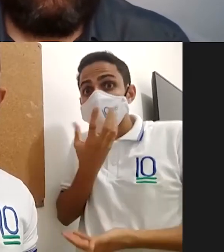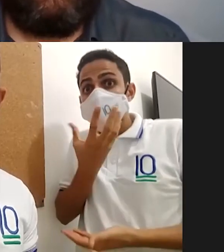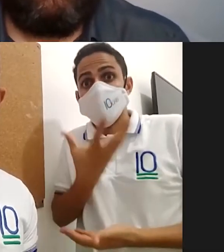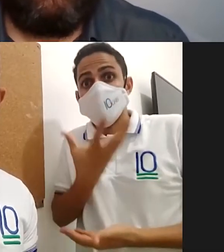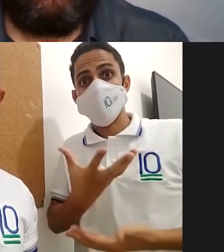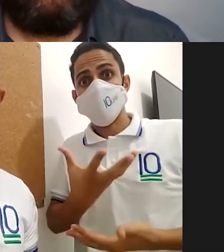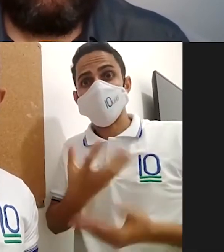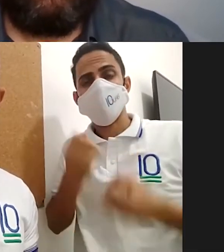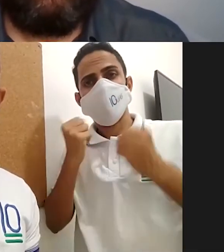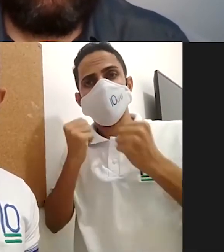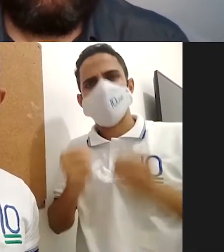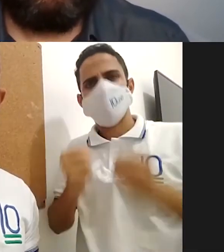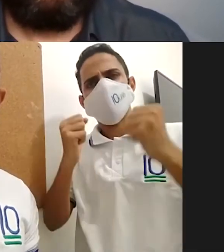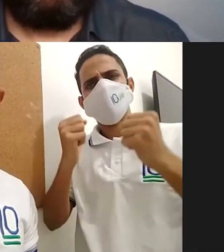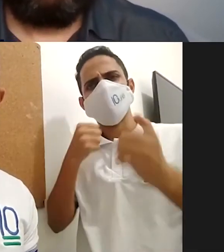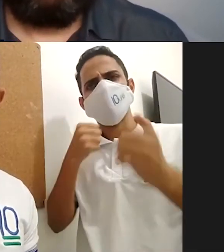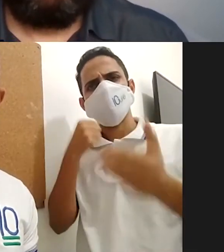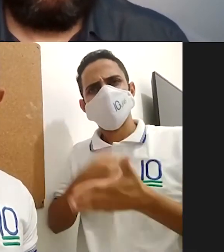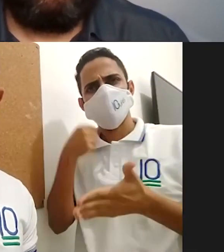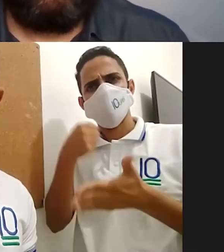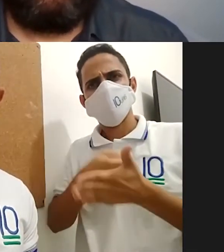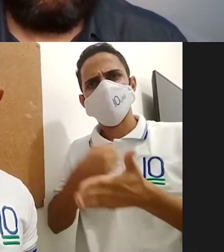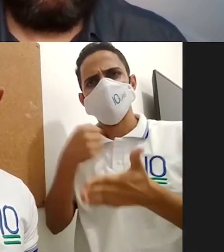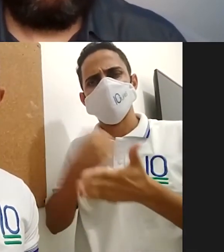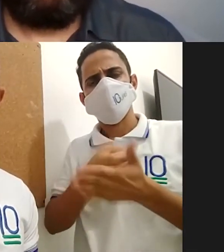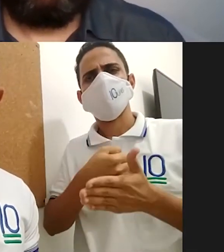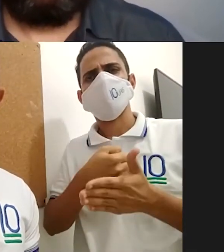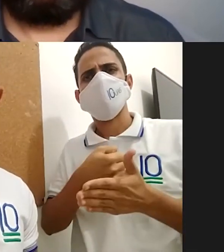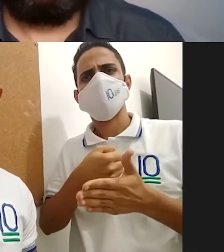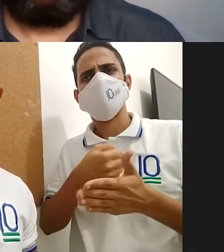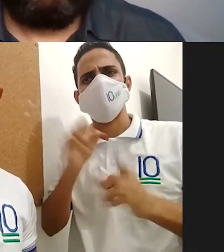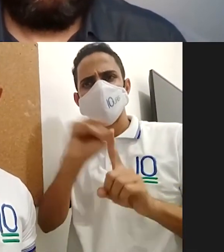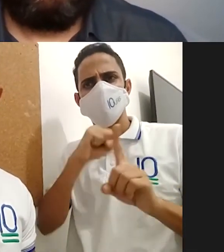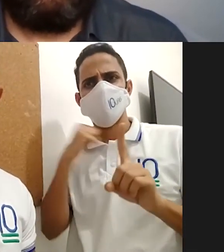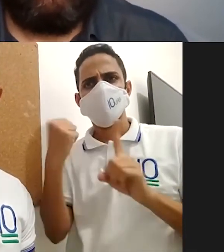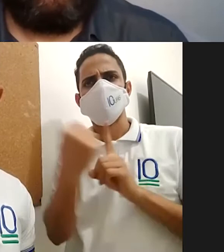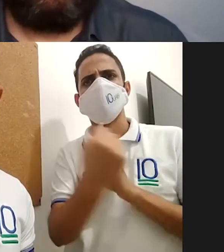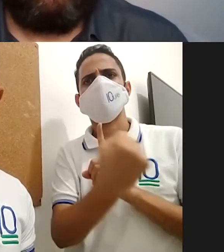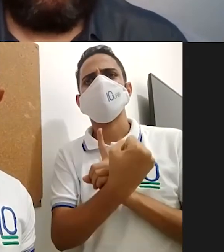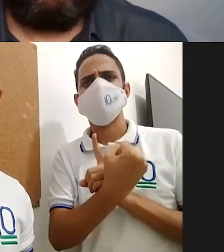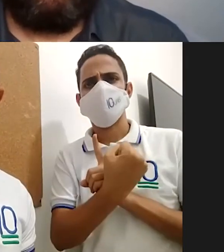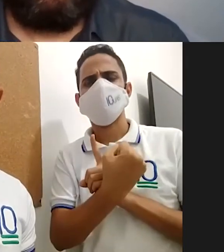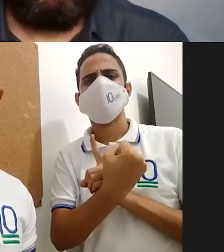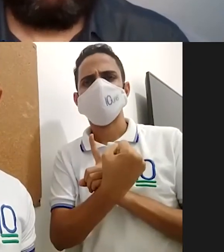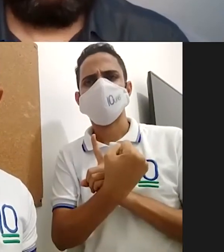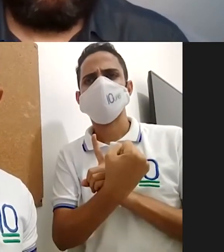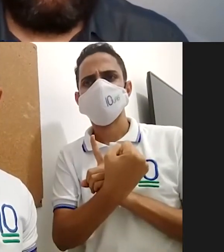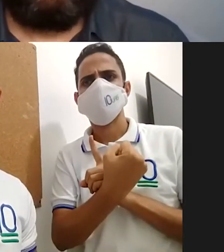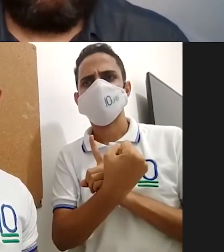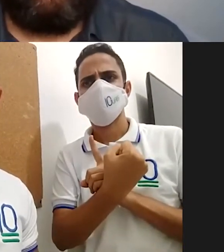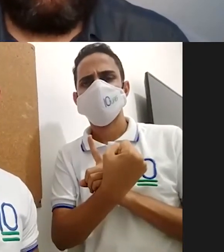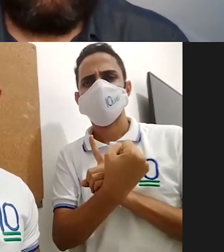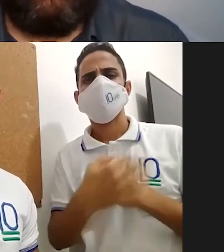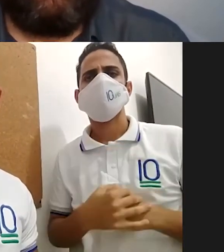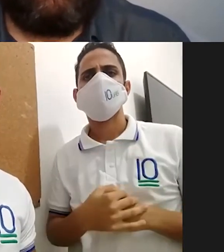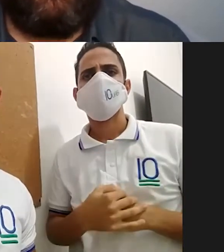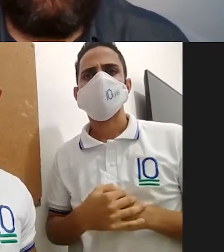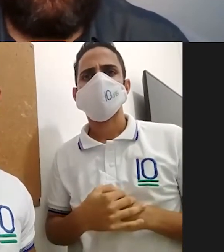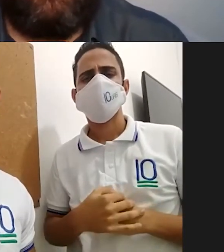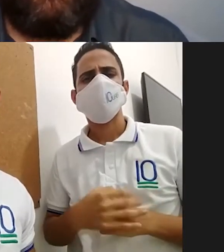da sociedade e dizer: temos pessoas precisando do seu sim. A